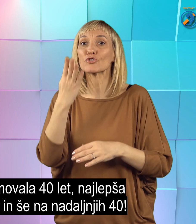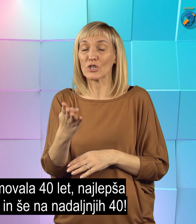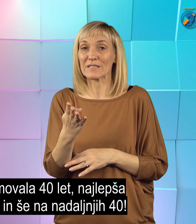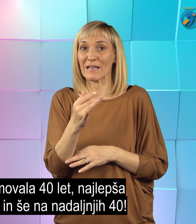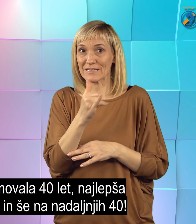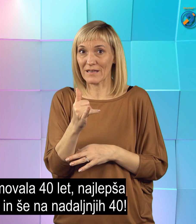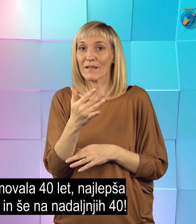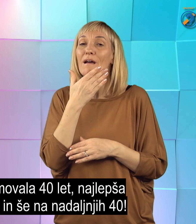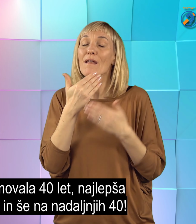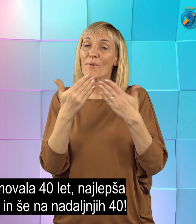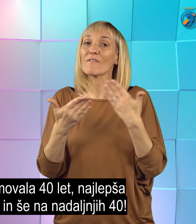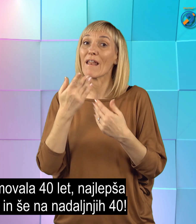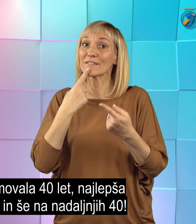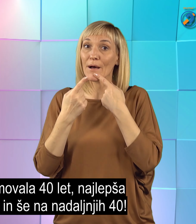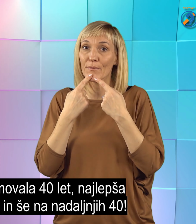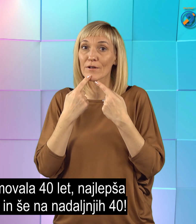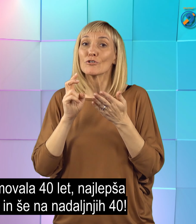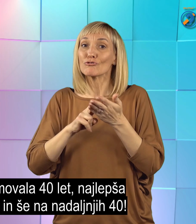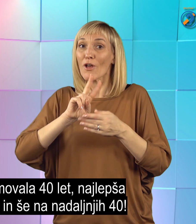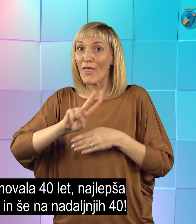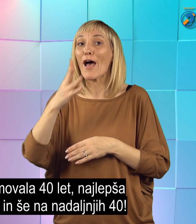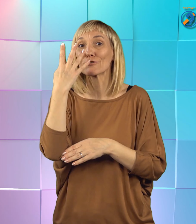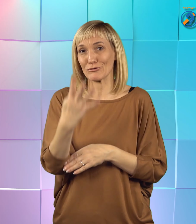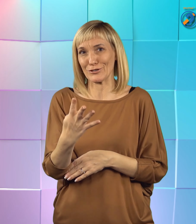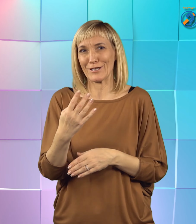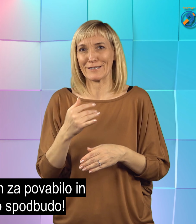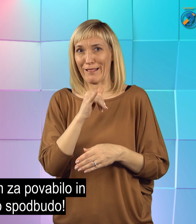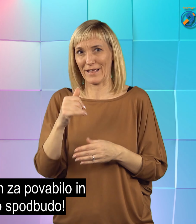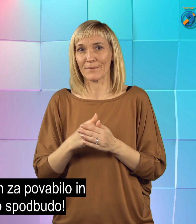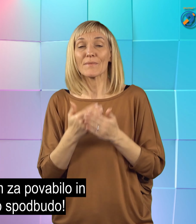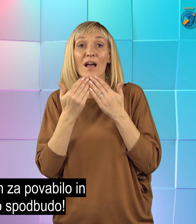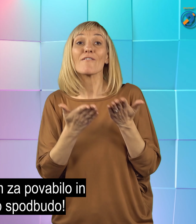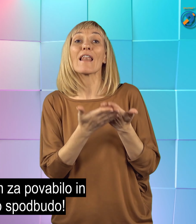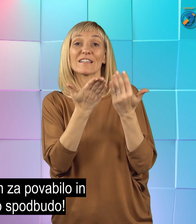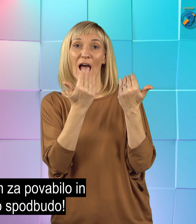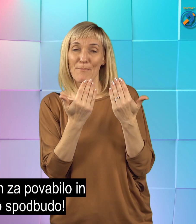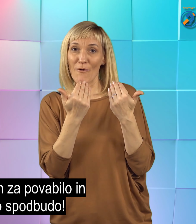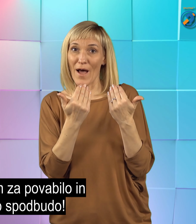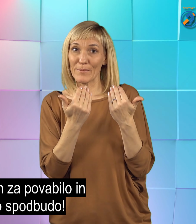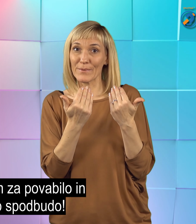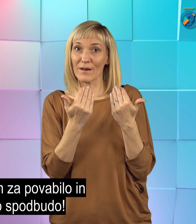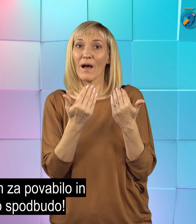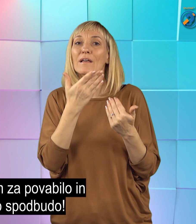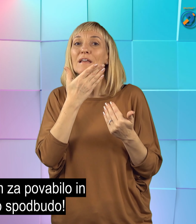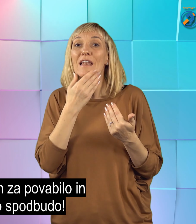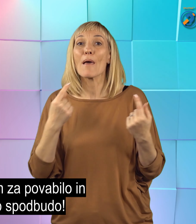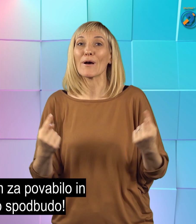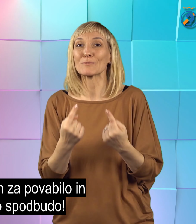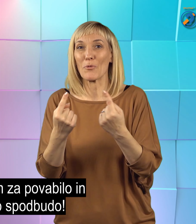hvala za pogovor in še na nadaljnjih 40. Hvala vam za povabilo in to lepo spodbudo.